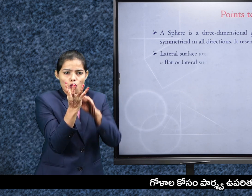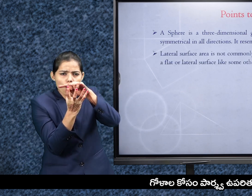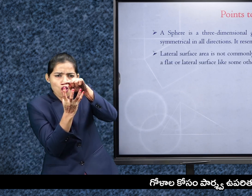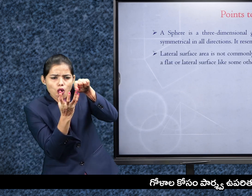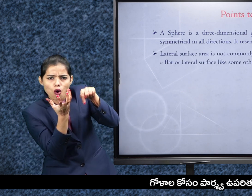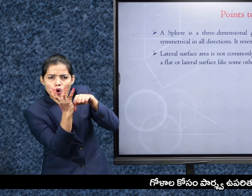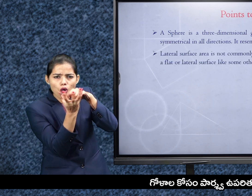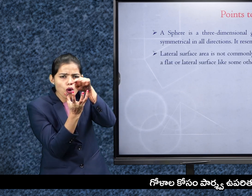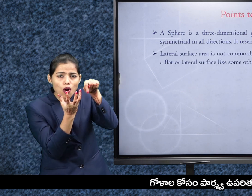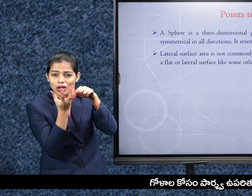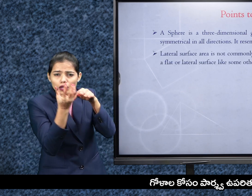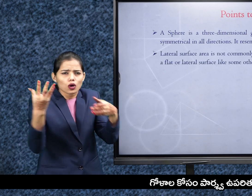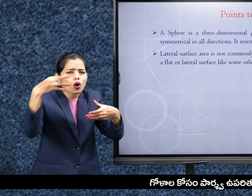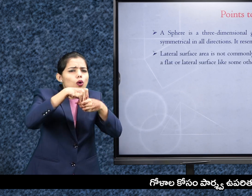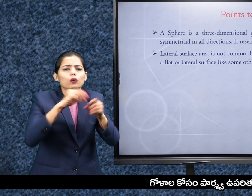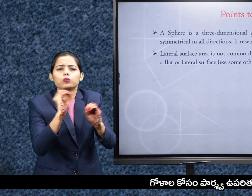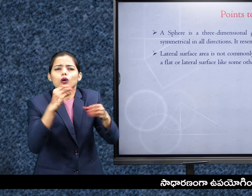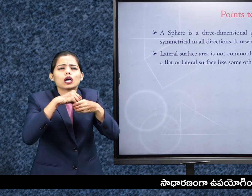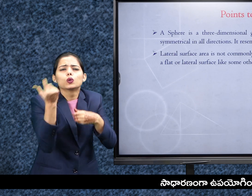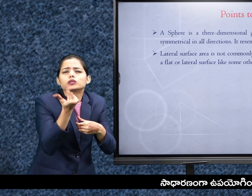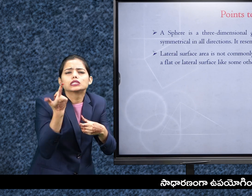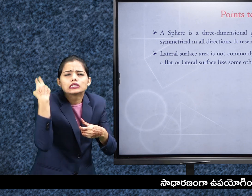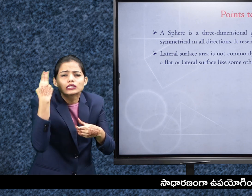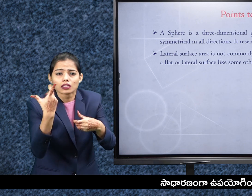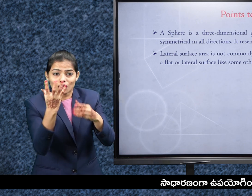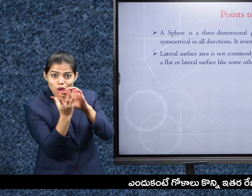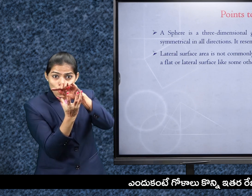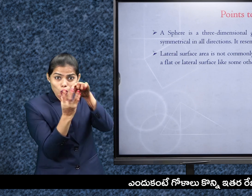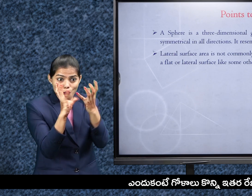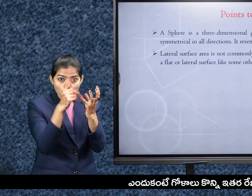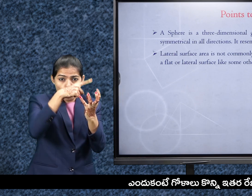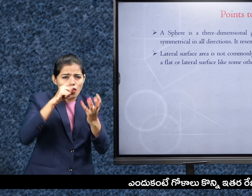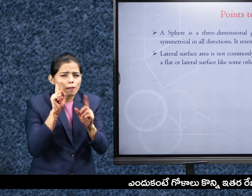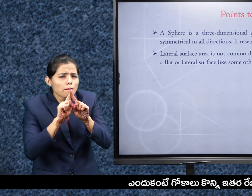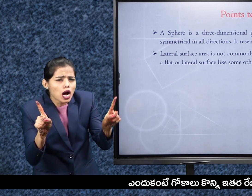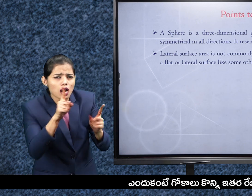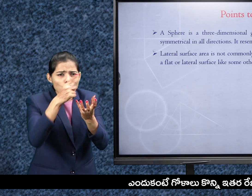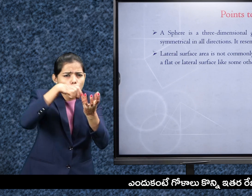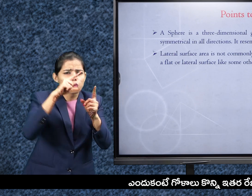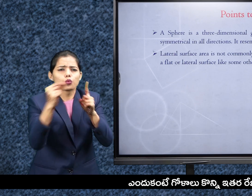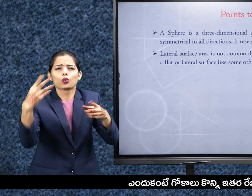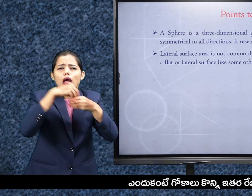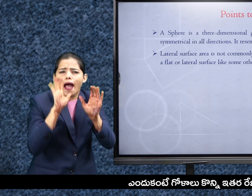గోళాల కోసం పార్శ్వ ఉపరితల వైశాల్యం సాధారణంగా ఉపయోగించబడు, ఎందుకంటే గోళాలు కొన్ని ఇతర రేఖాగణిత